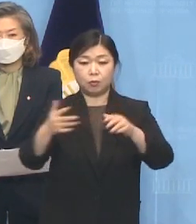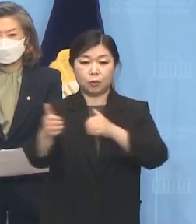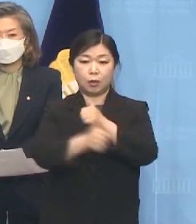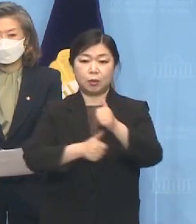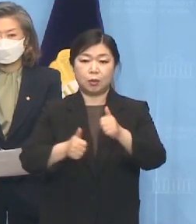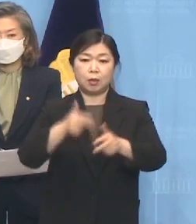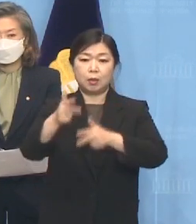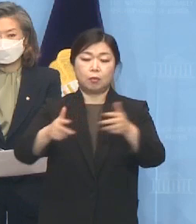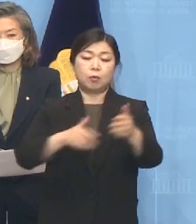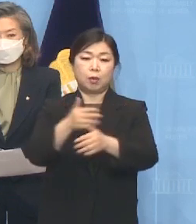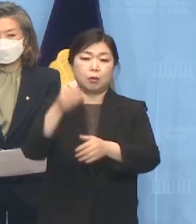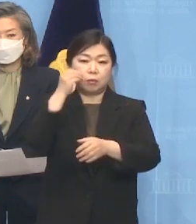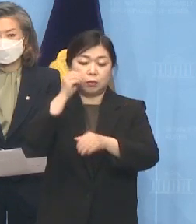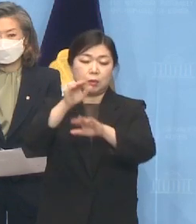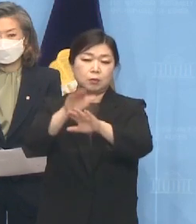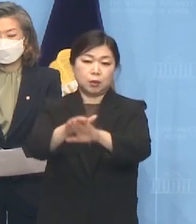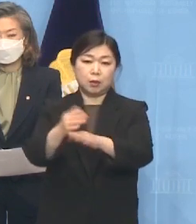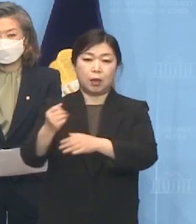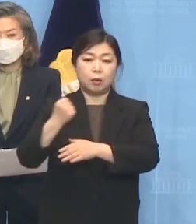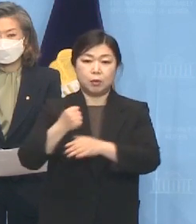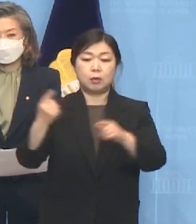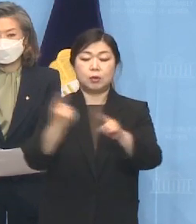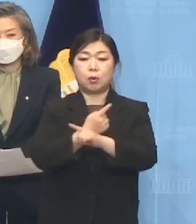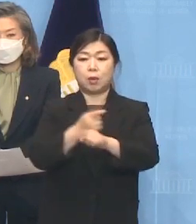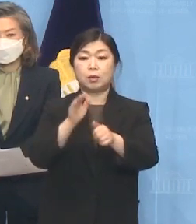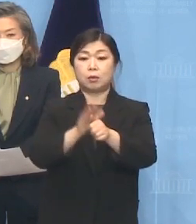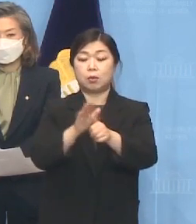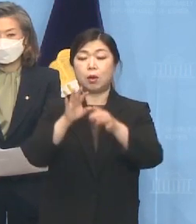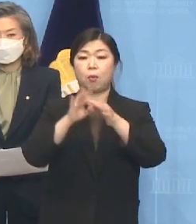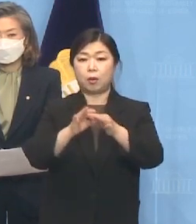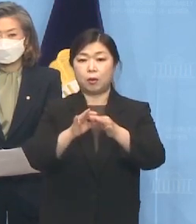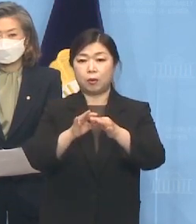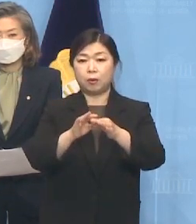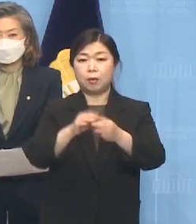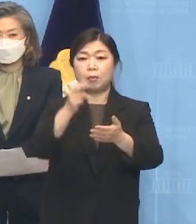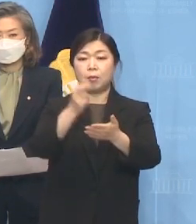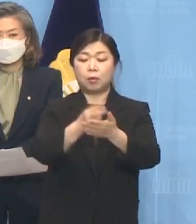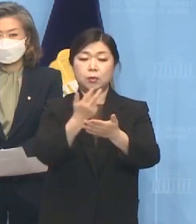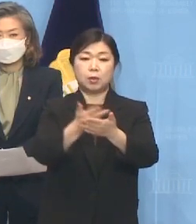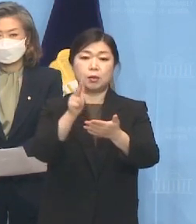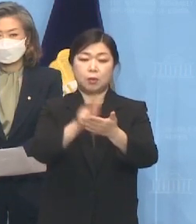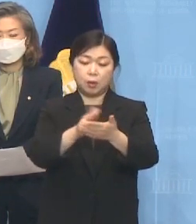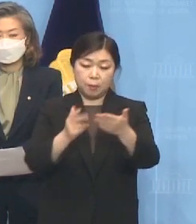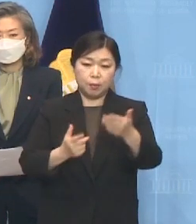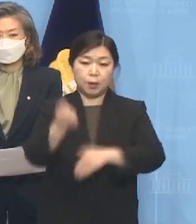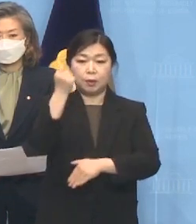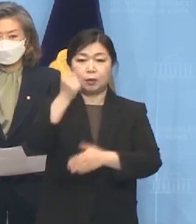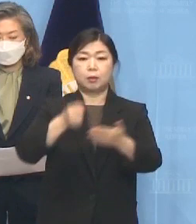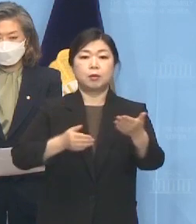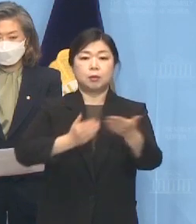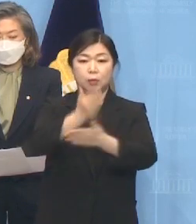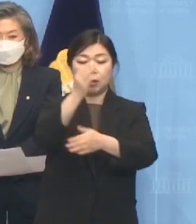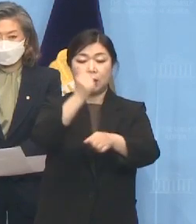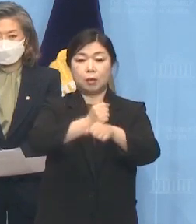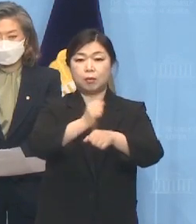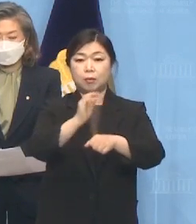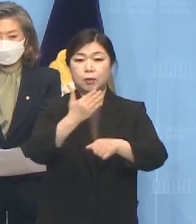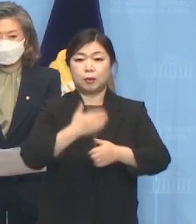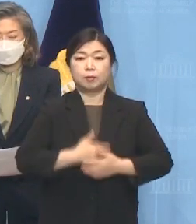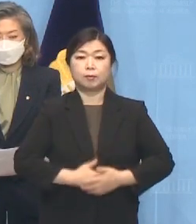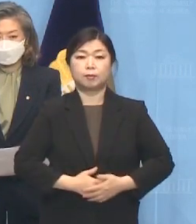산업위 의 계류 중인 에너지전환 지원에 관한 법률 제정안을 주소 키 의결 해야